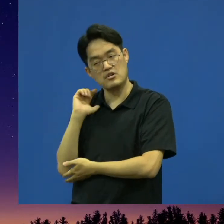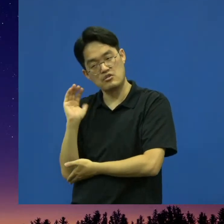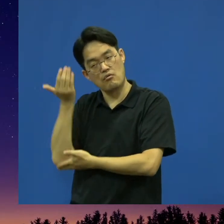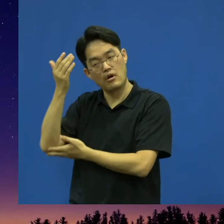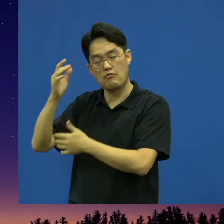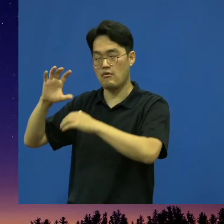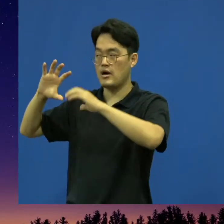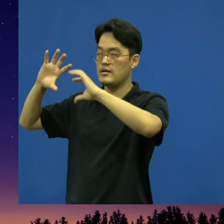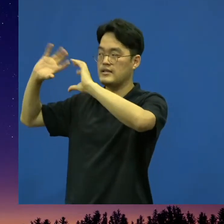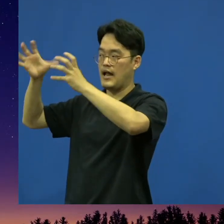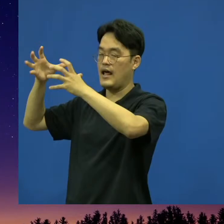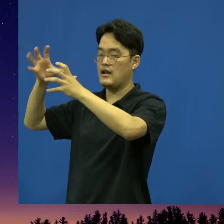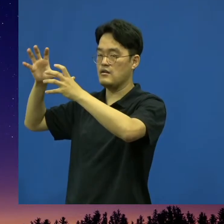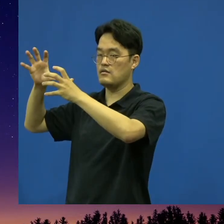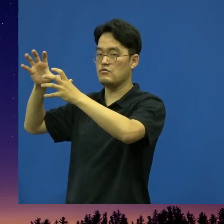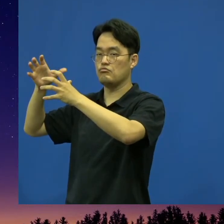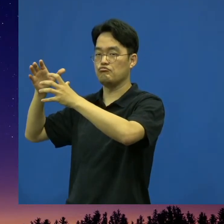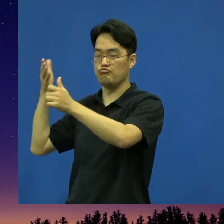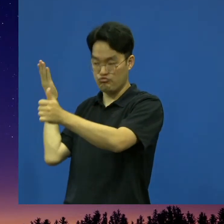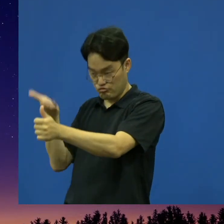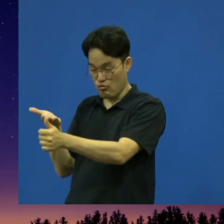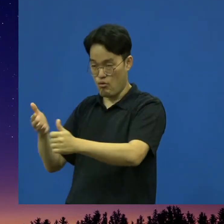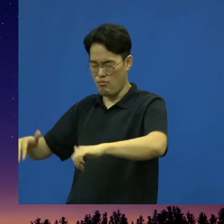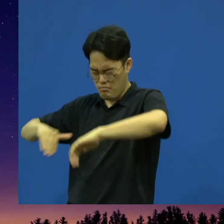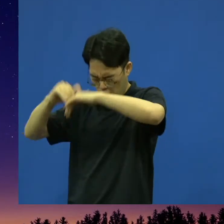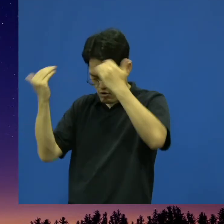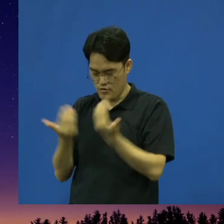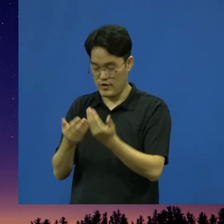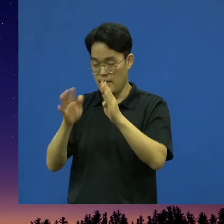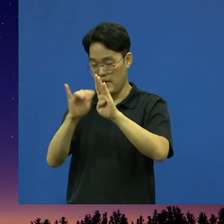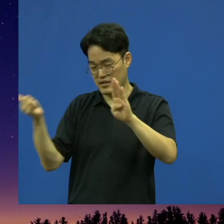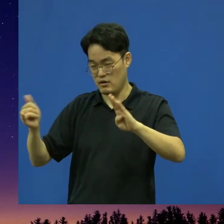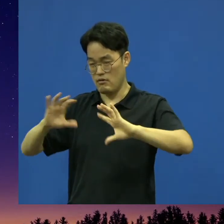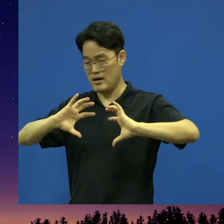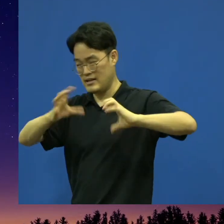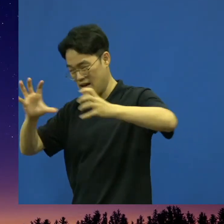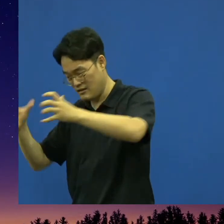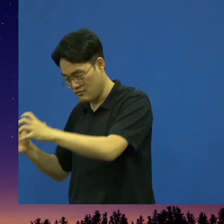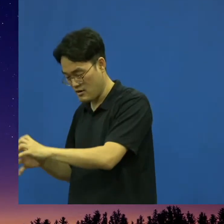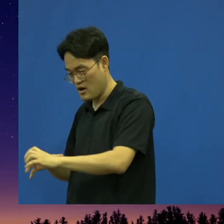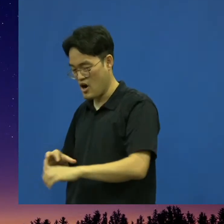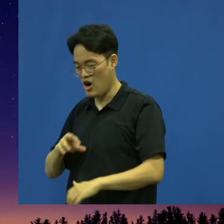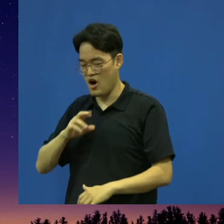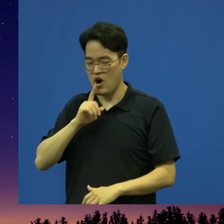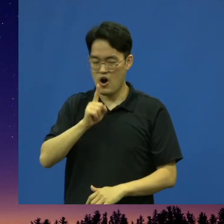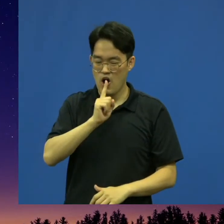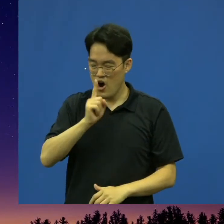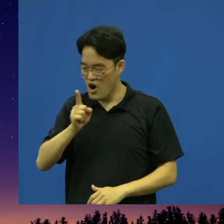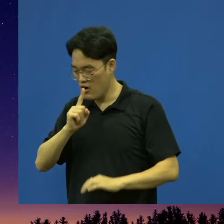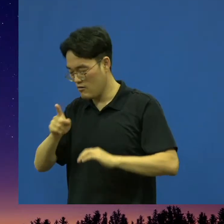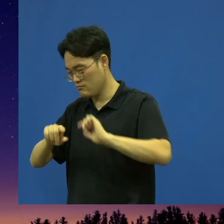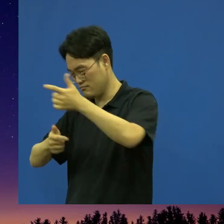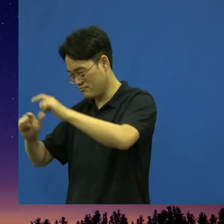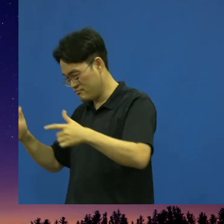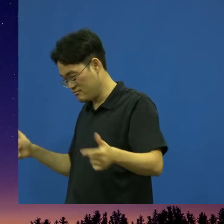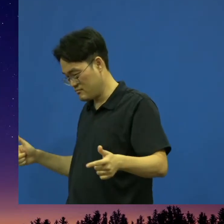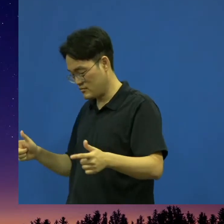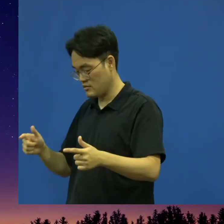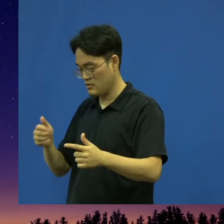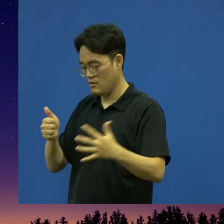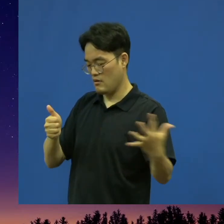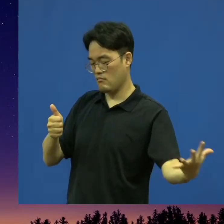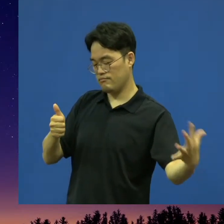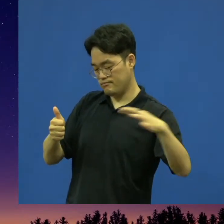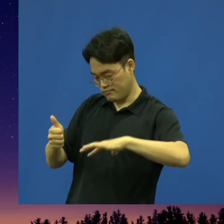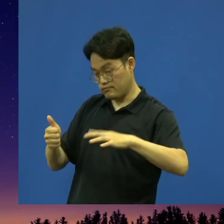나라를 주고 모든 백성과 나라들과 다른 언어를 말하는 모든 자들이 그를 섬기게 하였으니